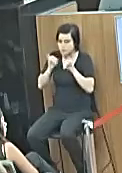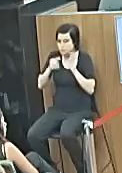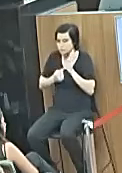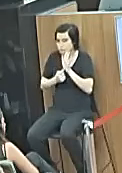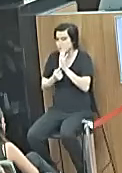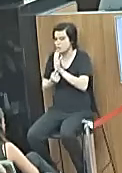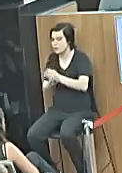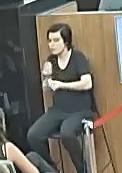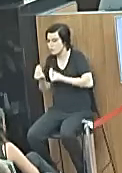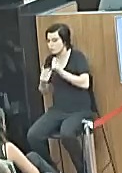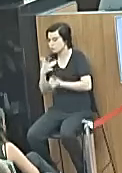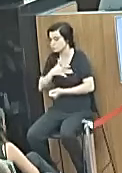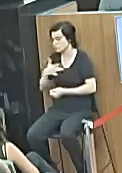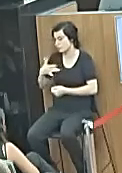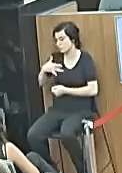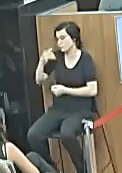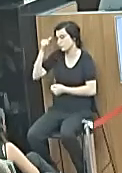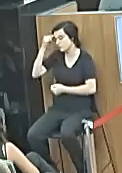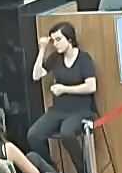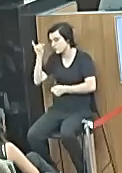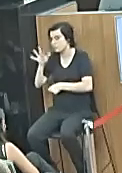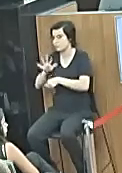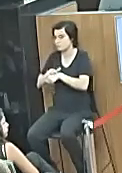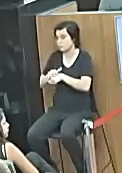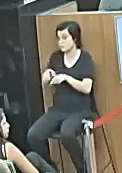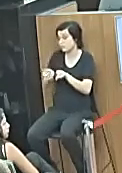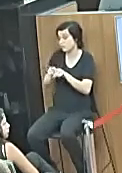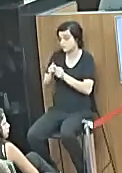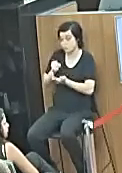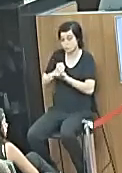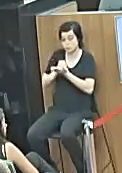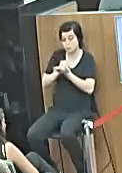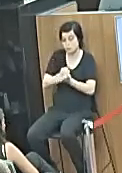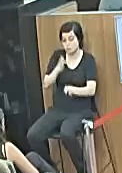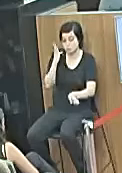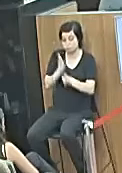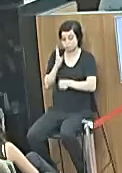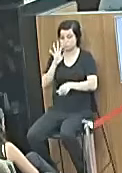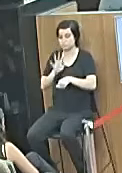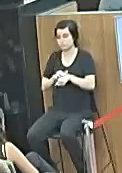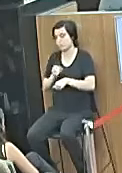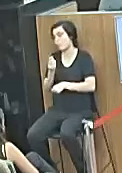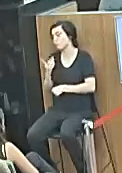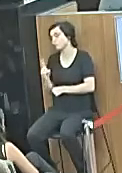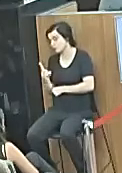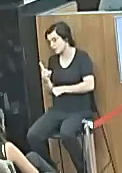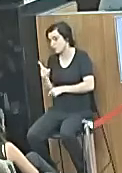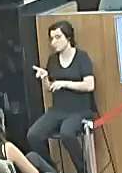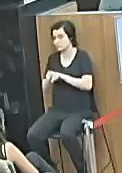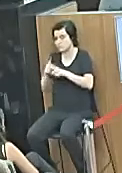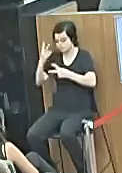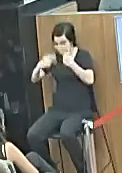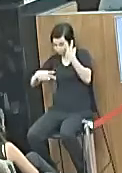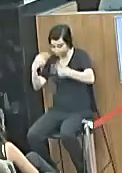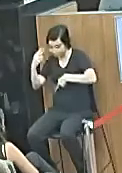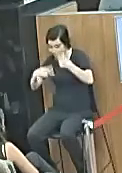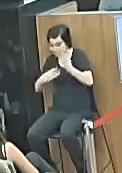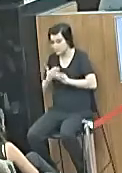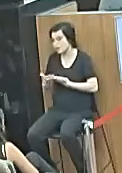da saúde prevenção diagnóstico assistência e tratamento às infecções sexualmente